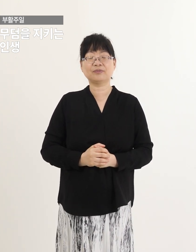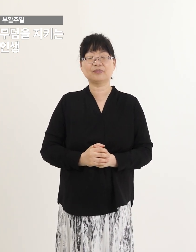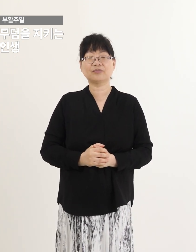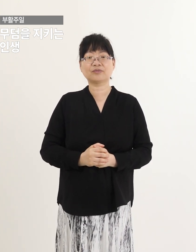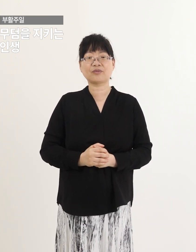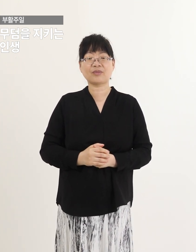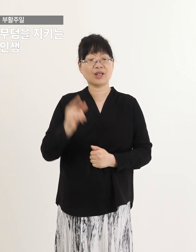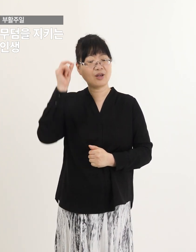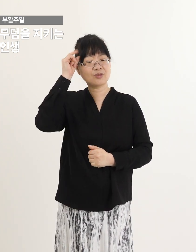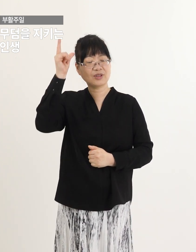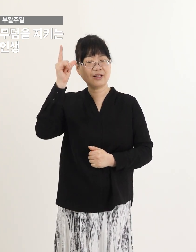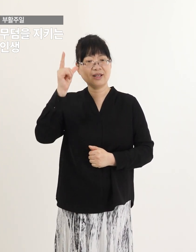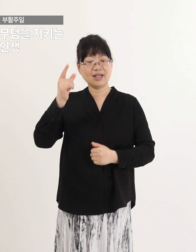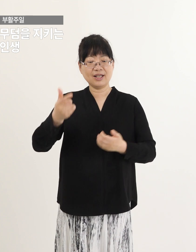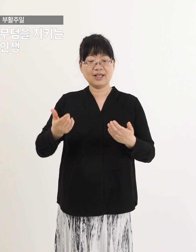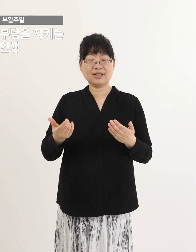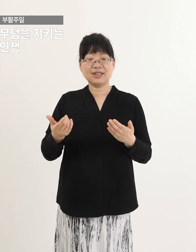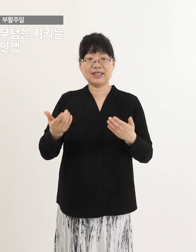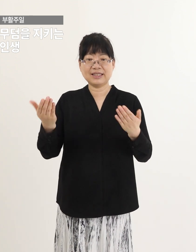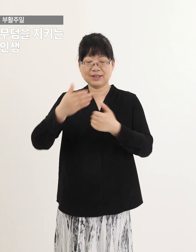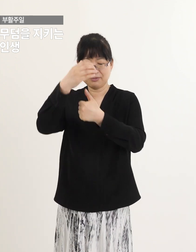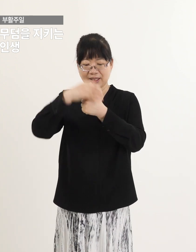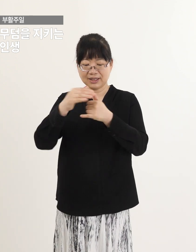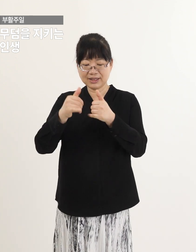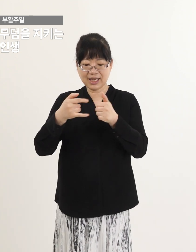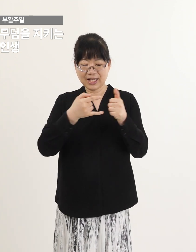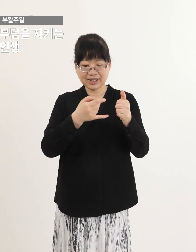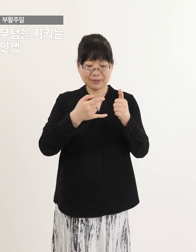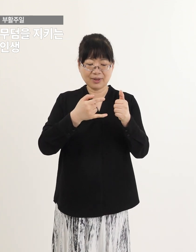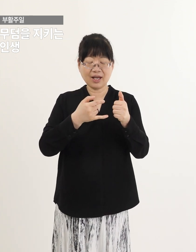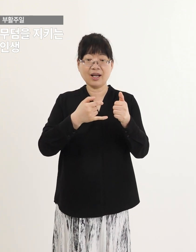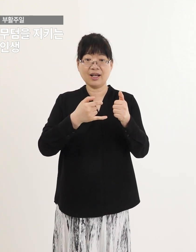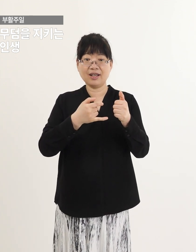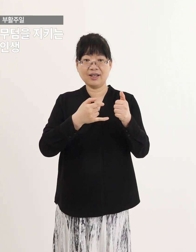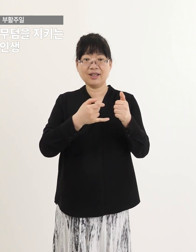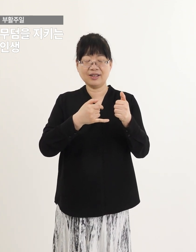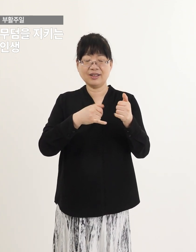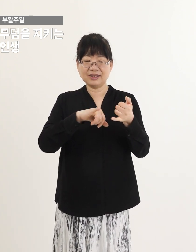이것은 위대한 사명에만 적용되는 약속이 아니에요.